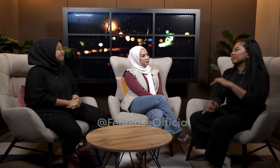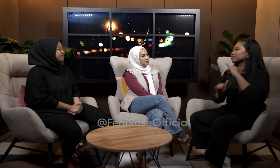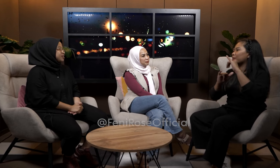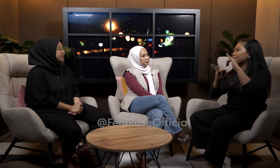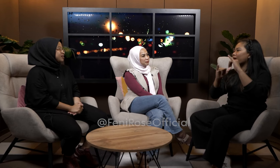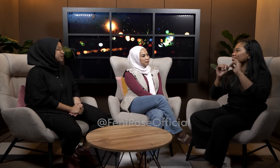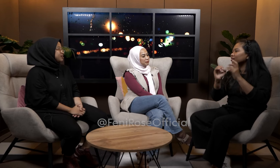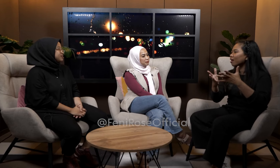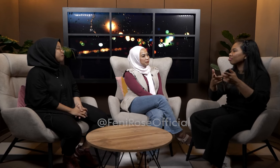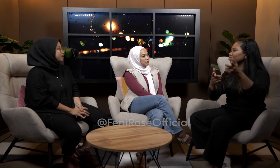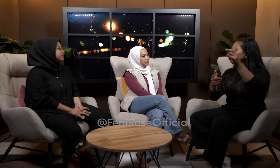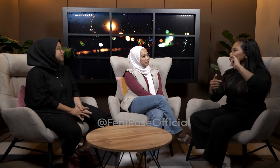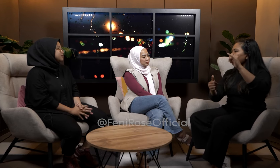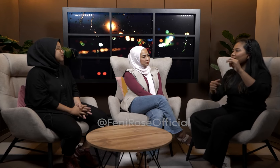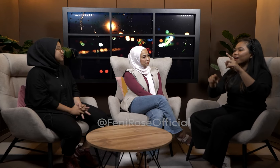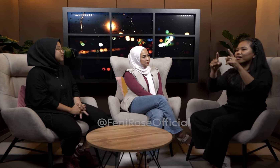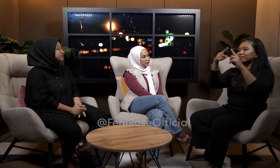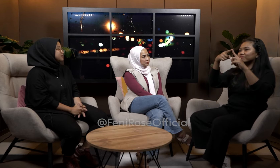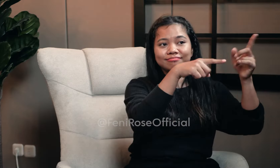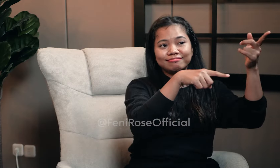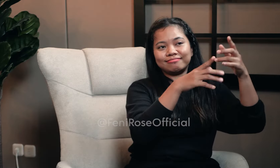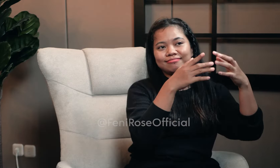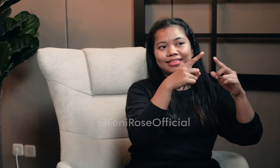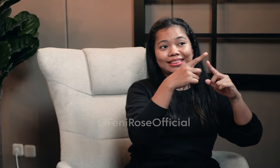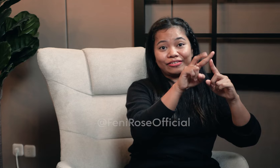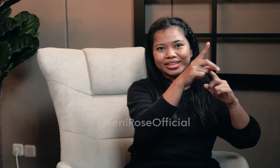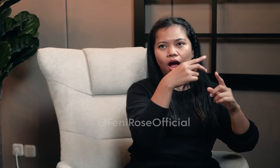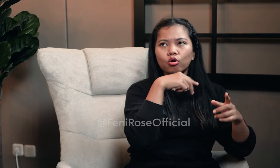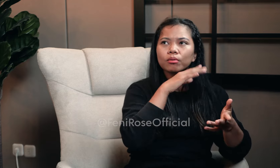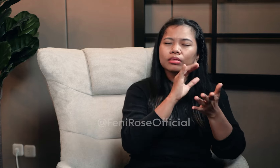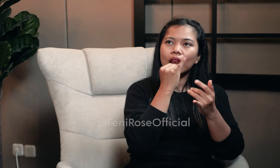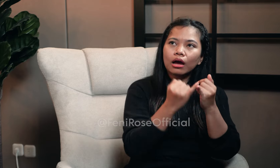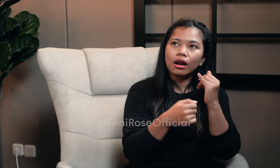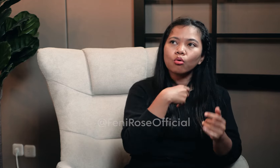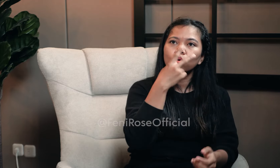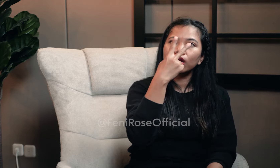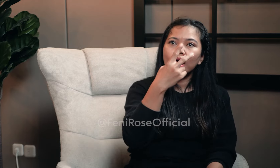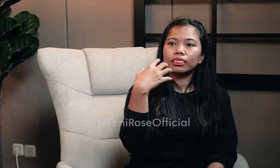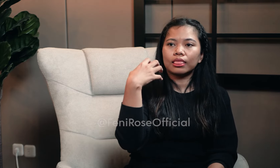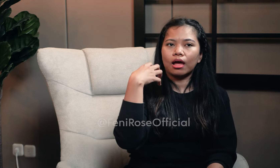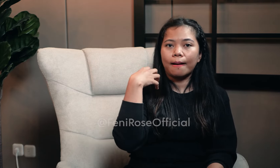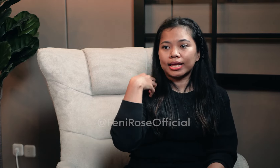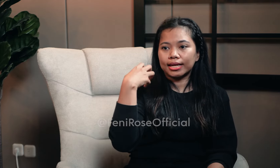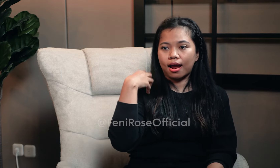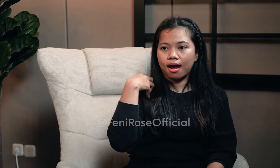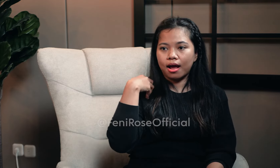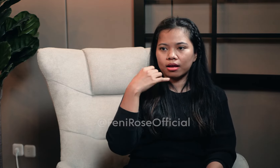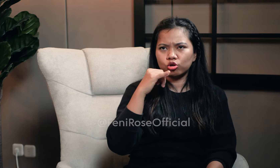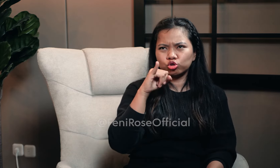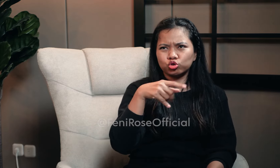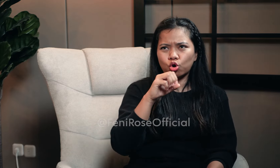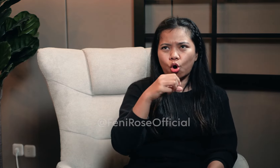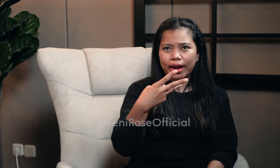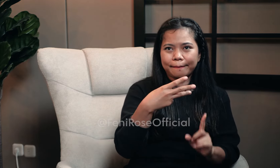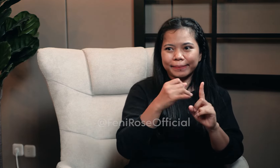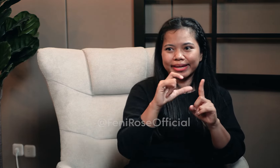eh sama sih He Ternyata Sama kayak gitu ada terakhir lihat saya TV Amerika waktu